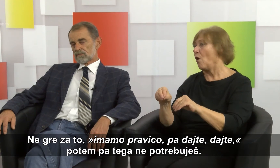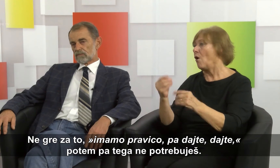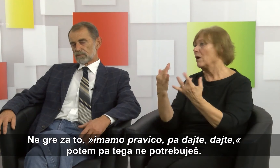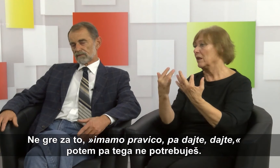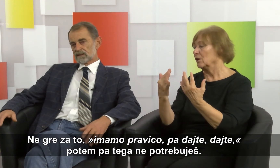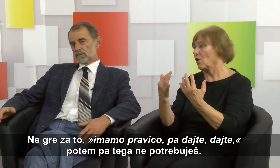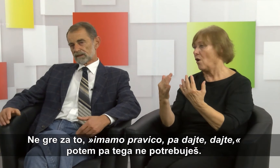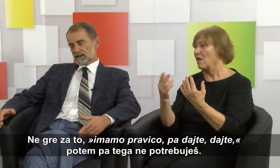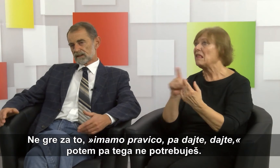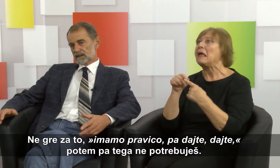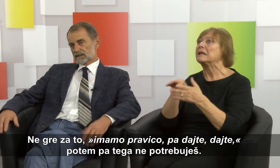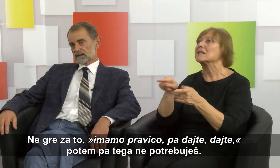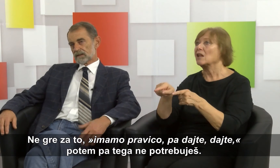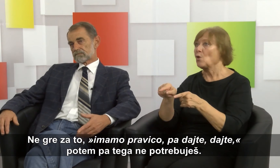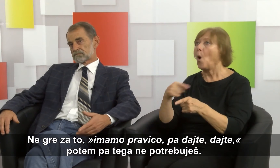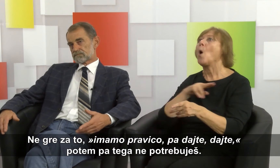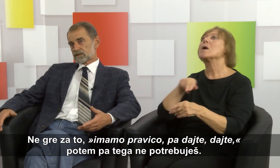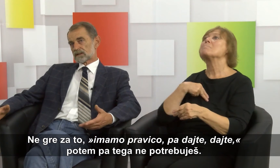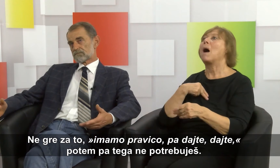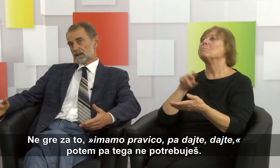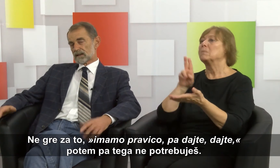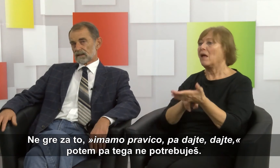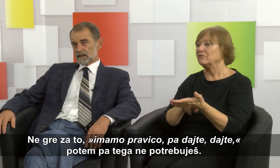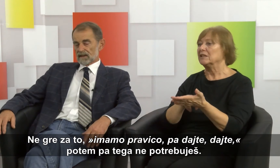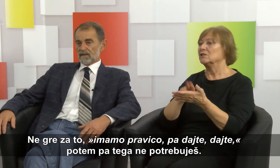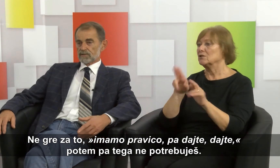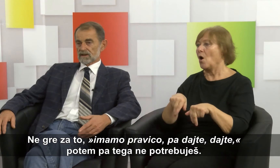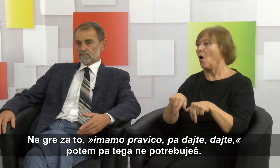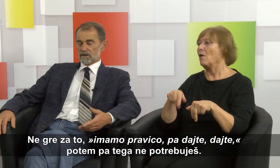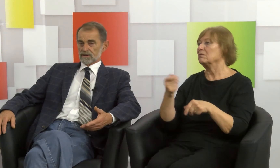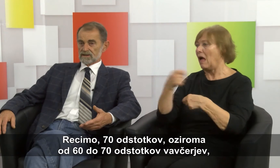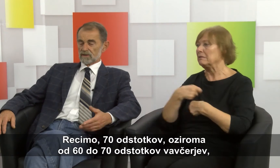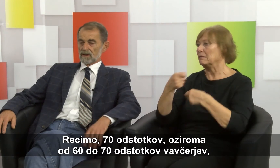imamo pravico, pa dejte, dejte, ne. Potem pa tega ne potrebuješ. Recimo